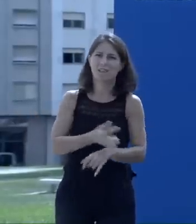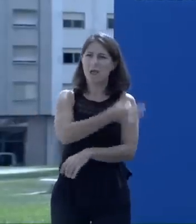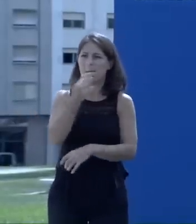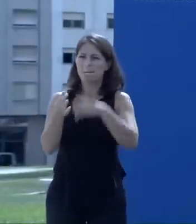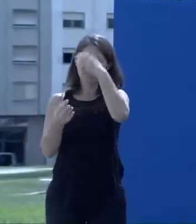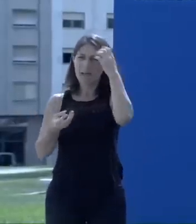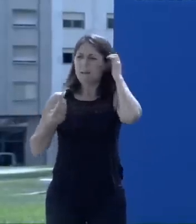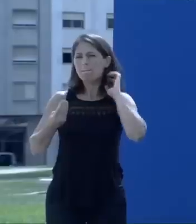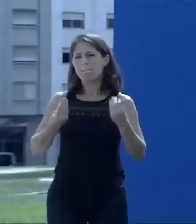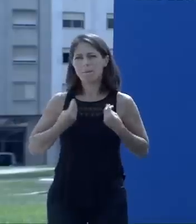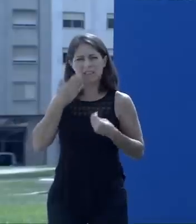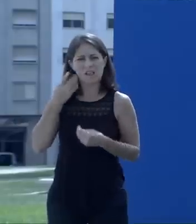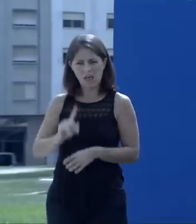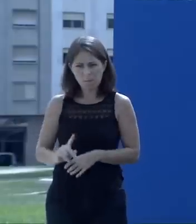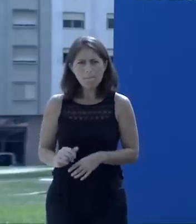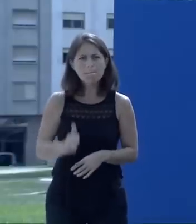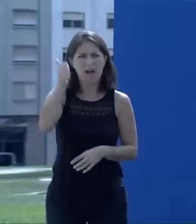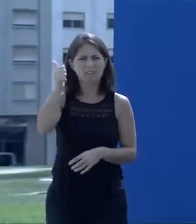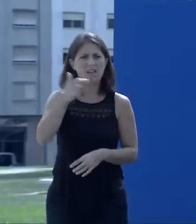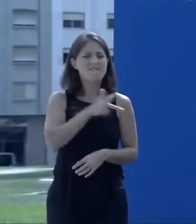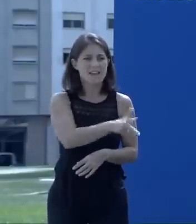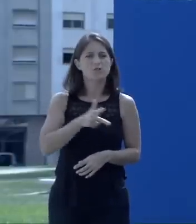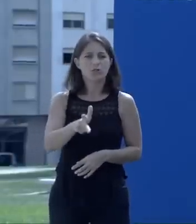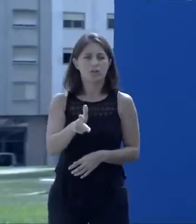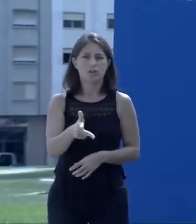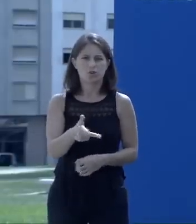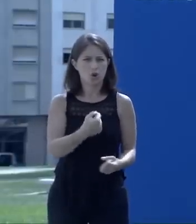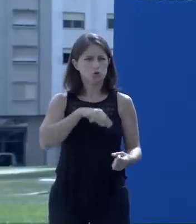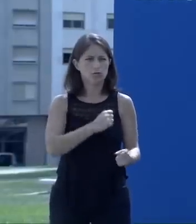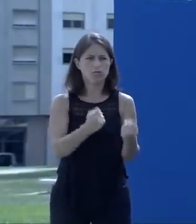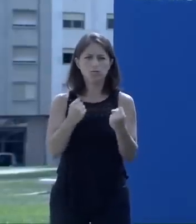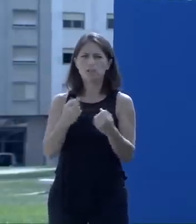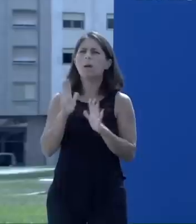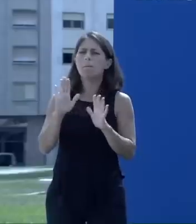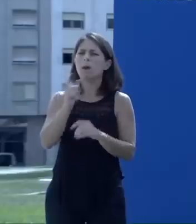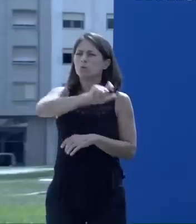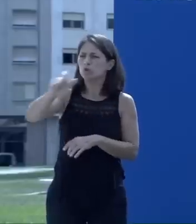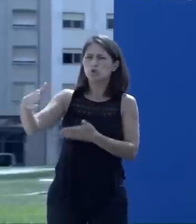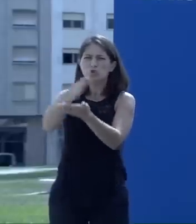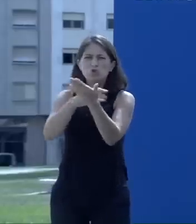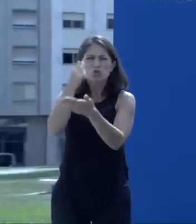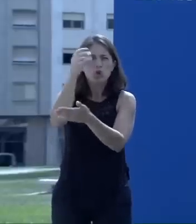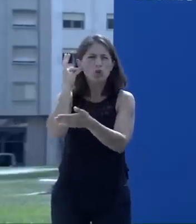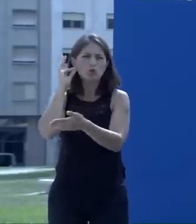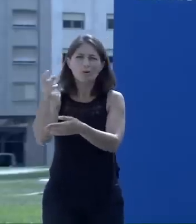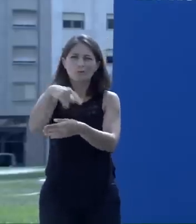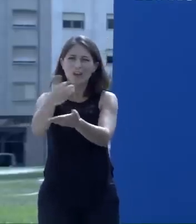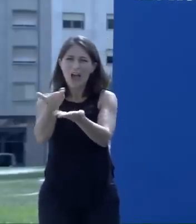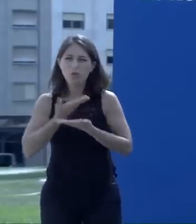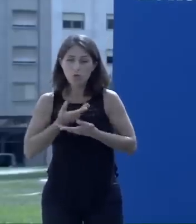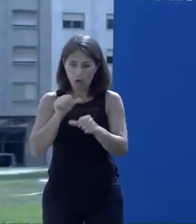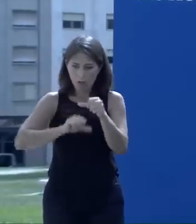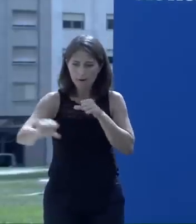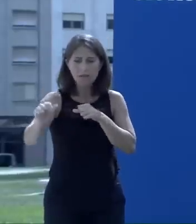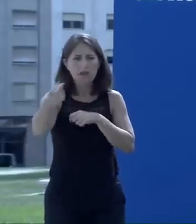posibilidades de vivir con maior dignidade do noso país, en definitiva, que a axuda de todas e todos vós, que teredes que ser, a partir de hoxe, os